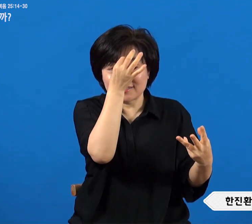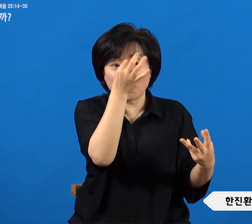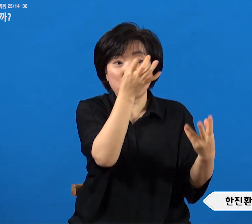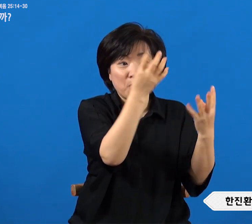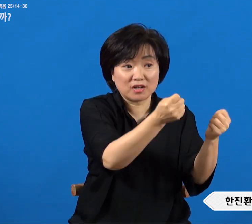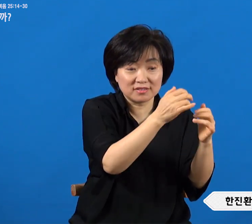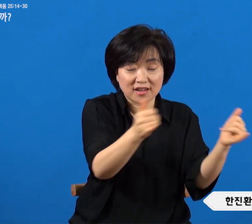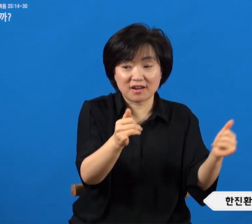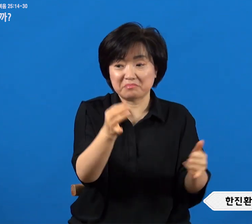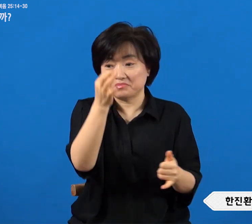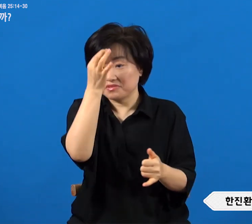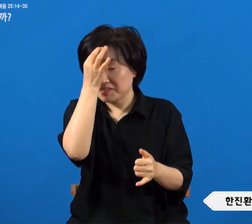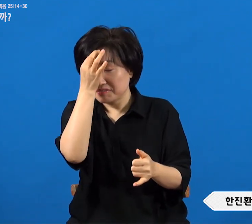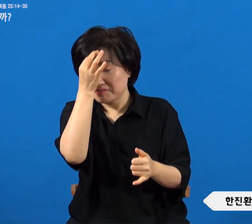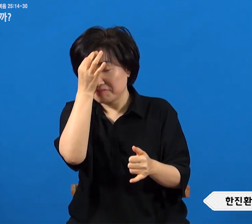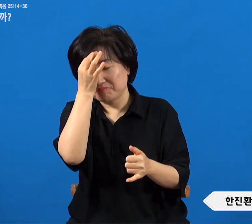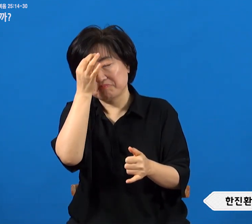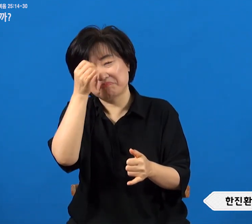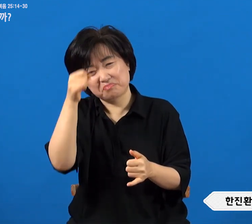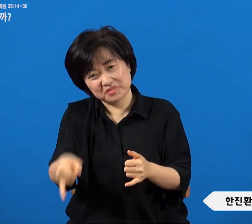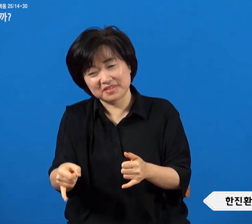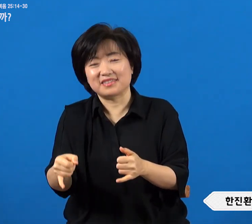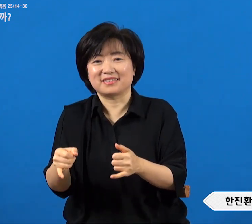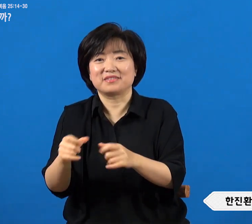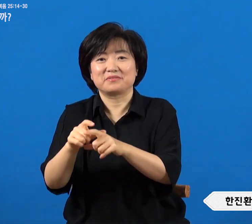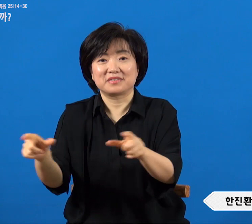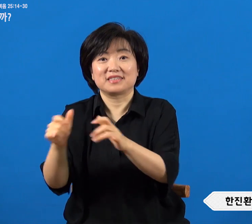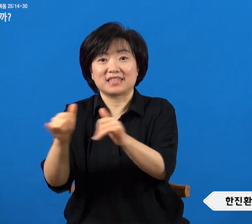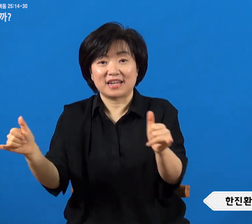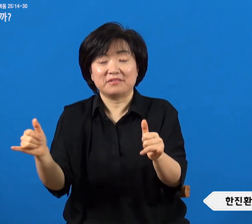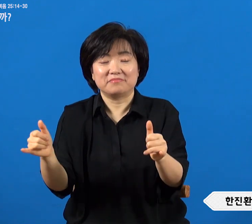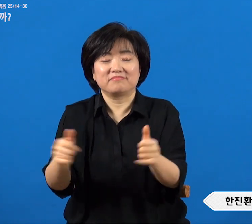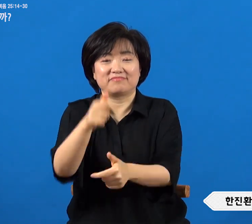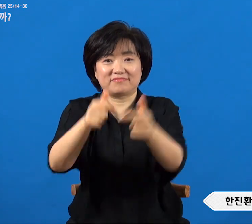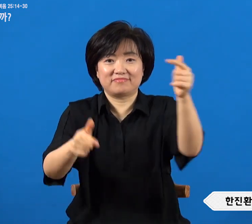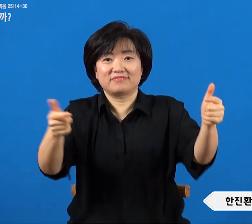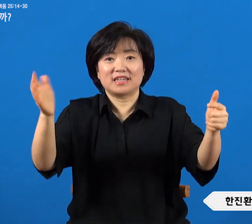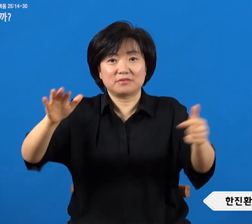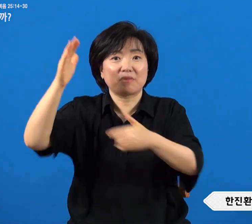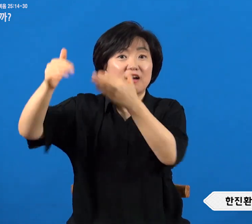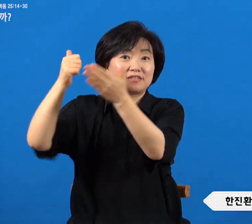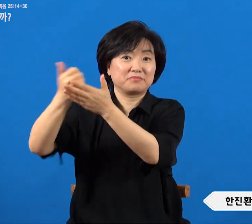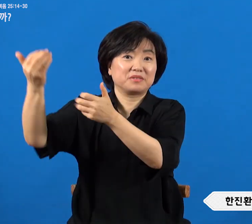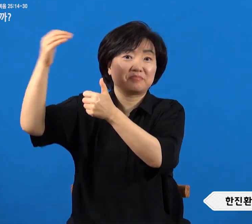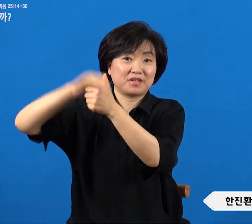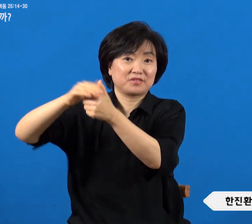재능이 별로 없는 사람 차이는 있지만 하나님이 맡겨주신 것입니다.